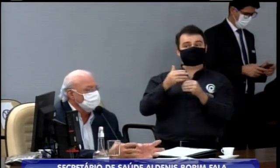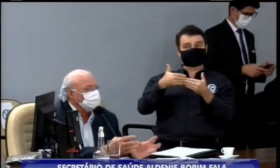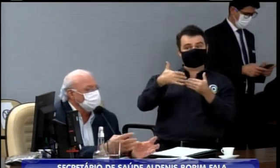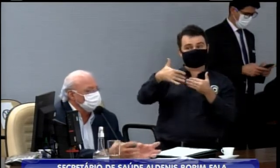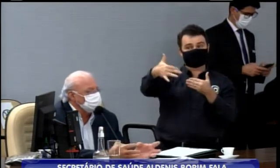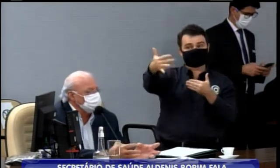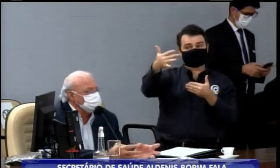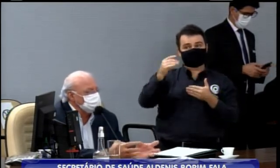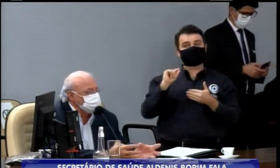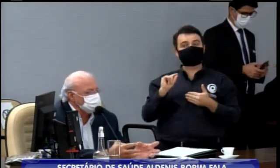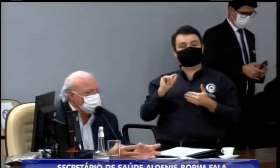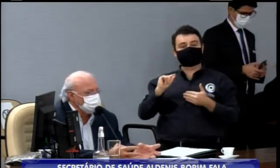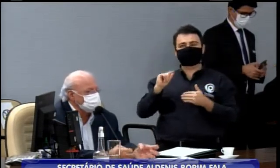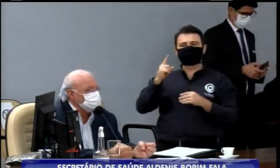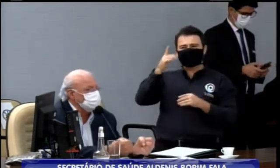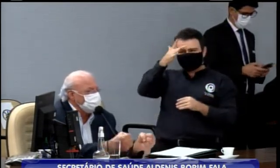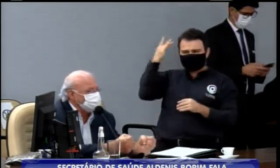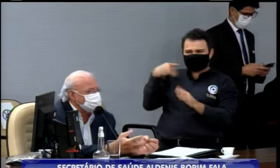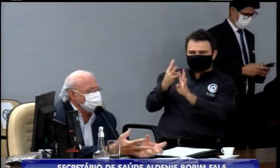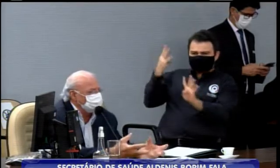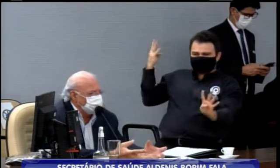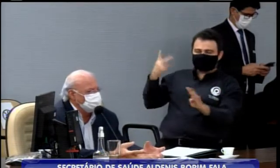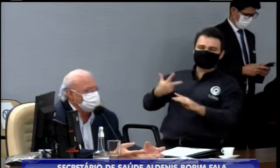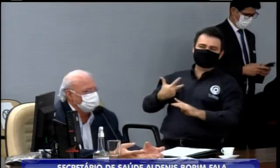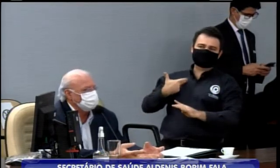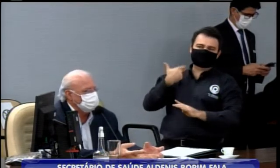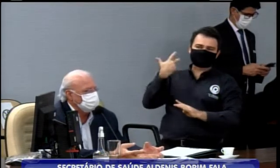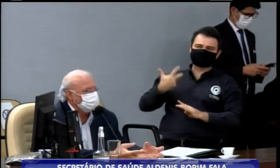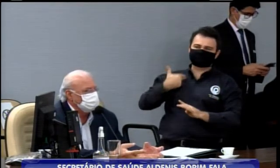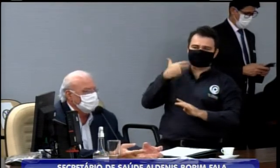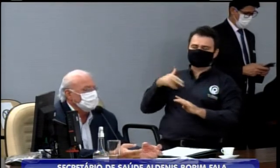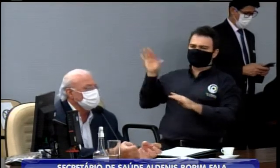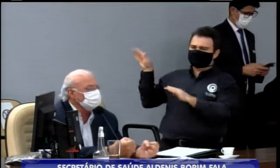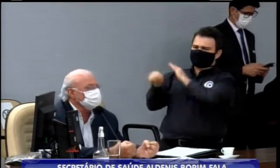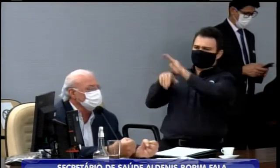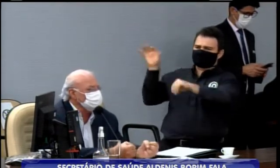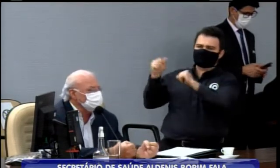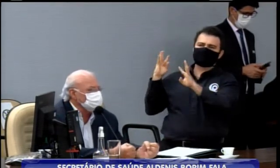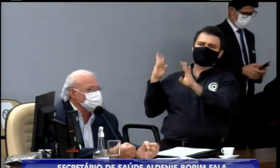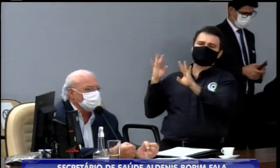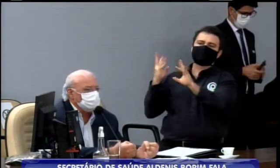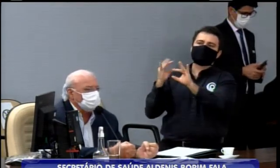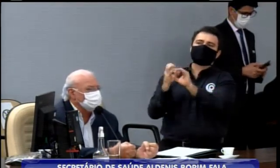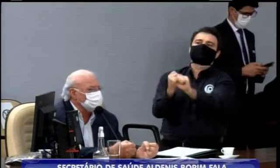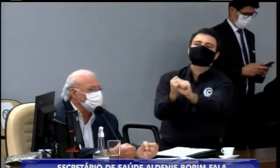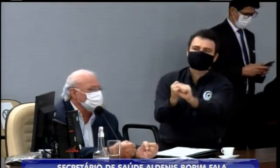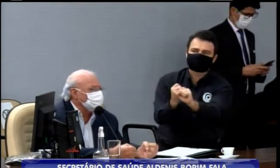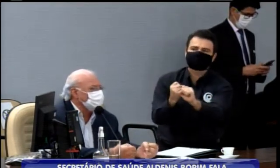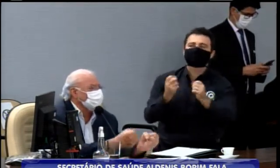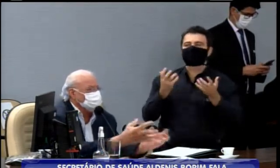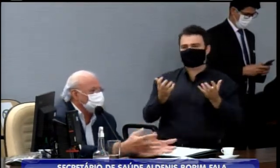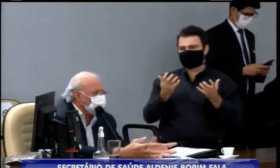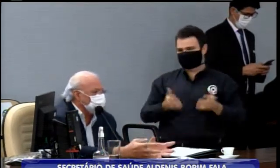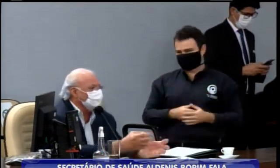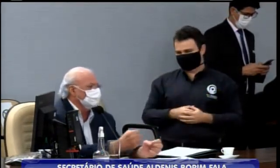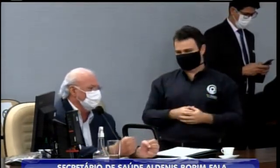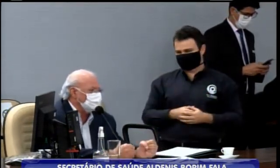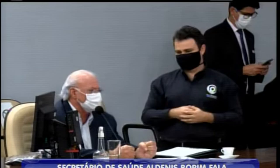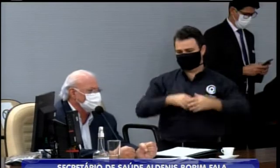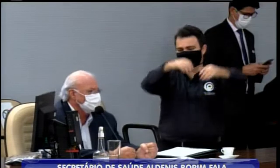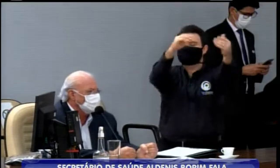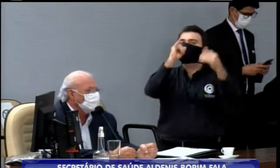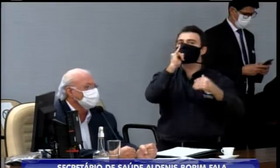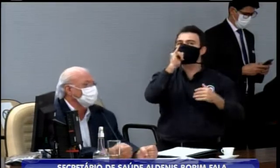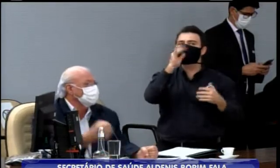quê? Porque as duas cirurgias que mais têm demanda reprimida são cirurgias que dá para você fazer 400 no